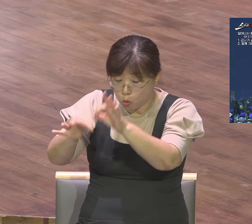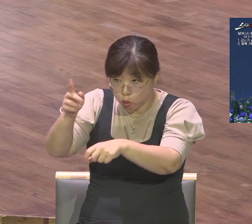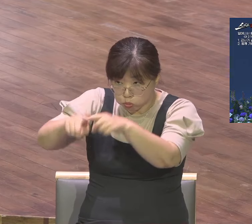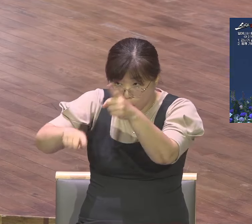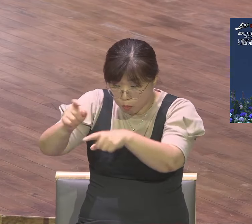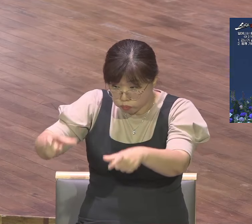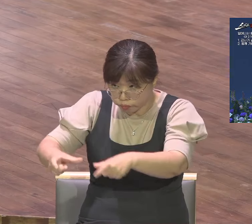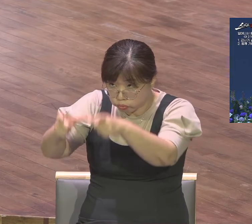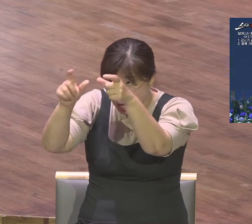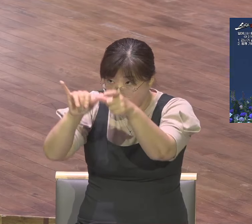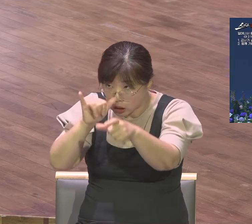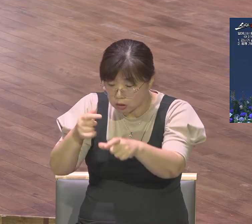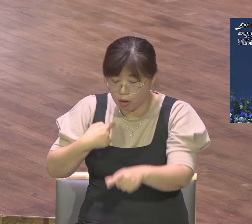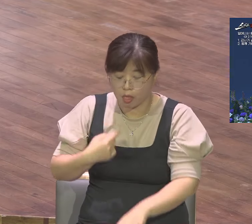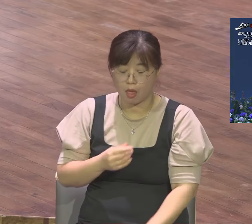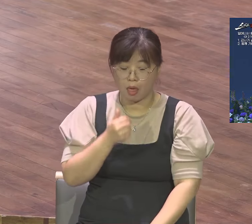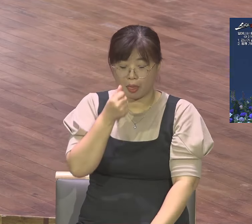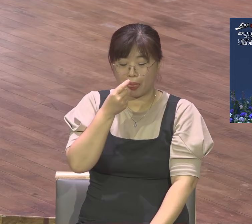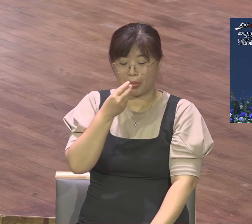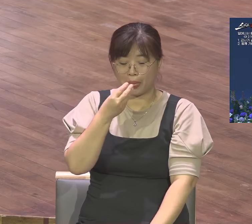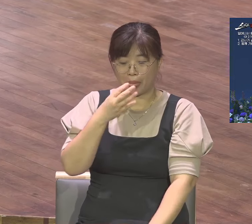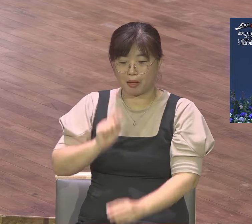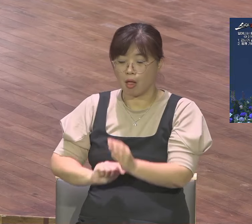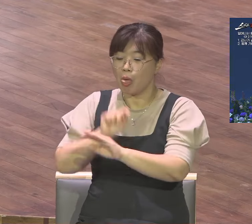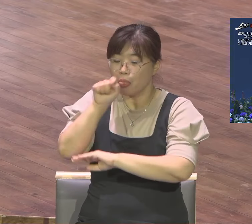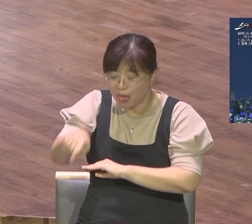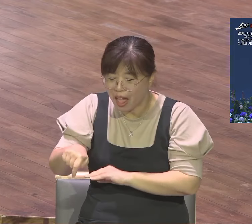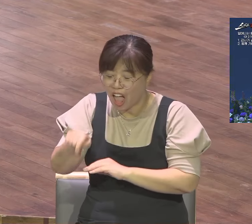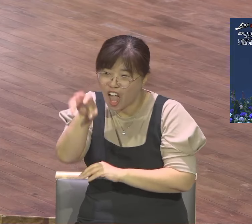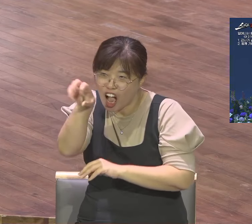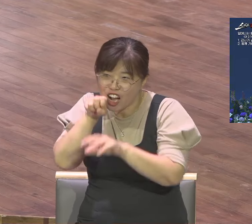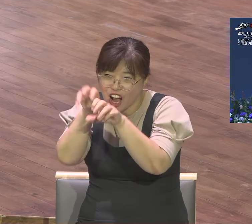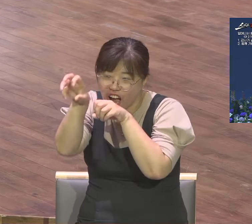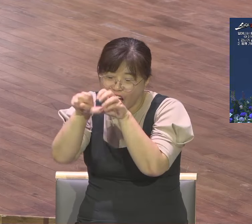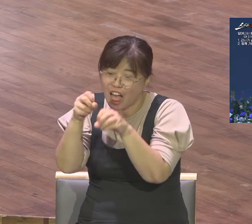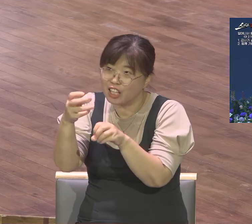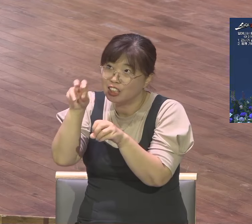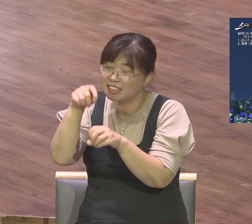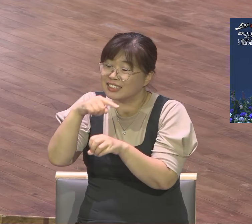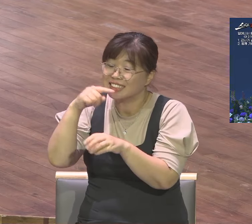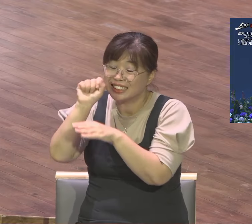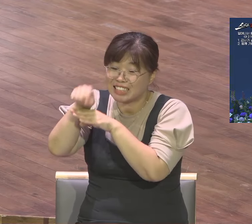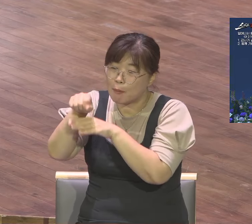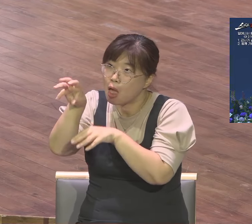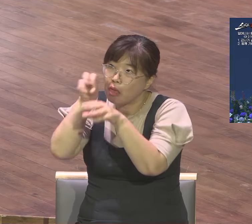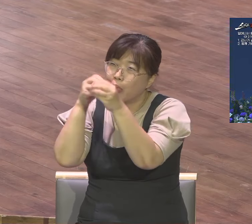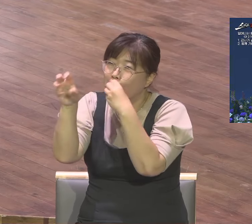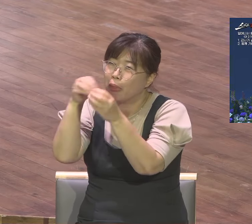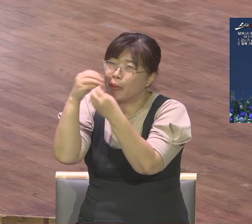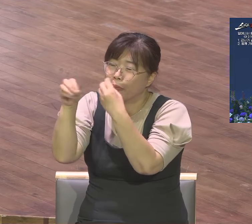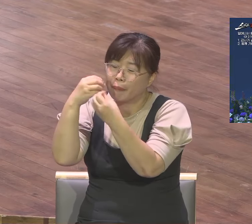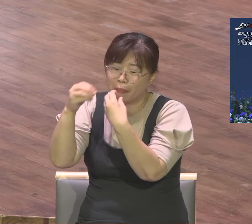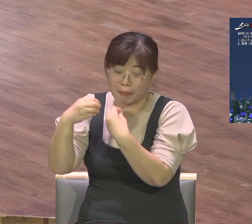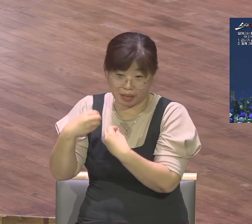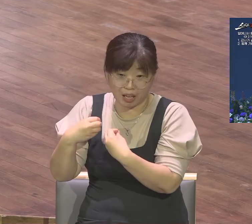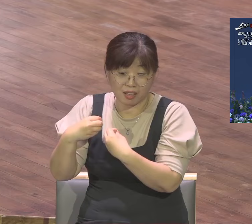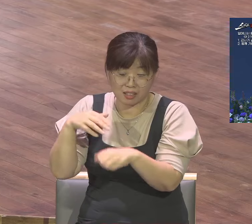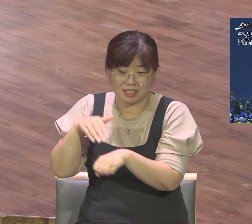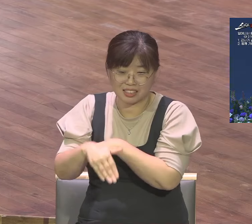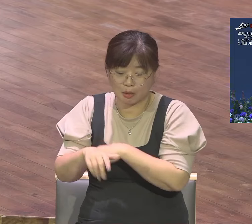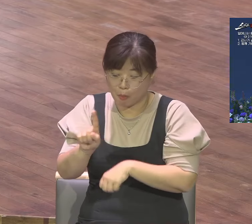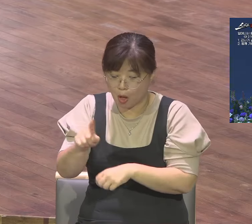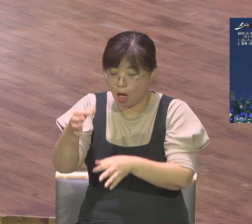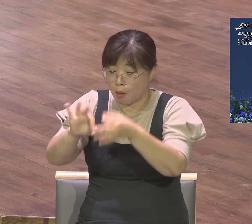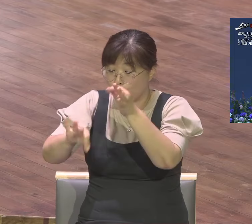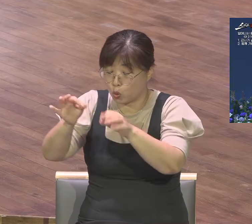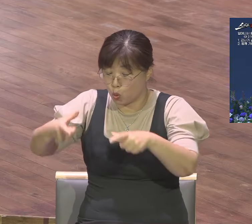이 여우가 활동을 본격적으로 하는 시기가 바로 포도꽃이 피는 시기다 그랬어요. 포도꽃이